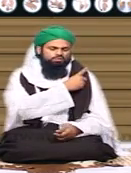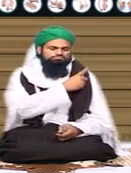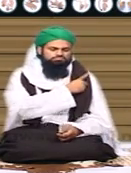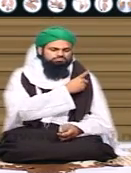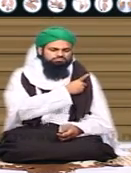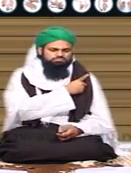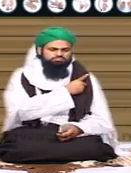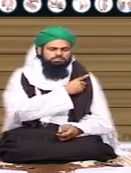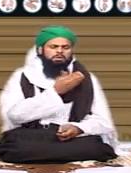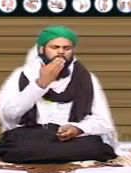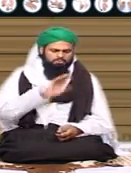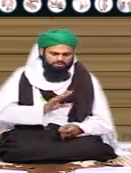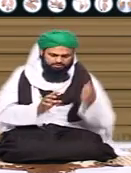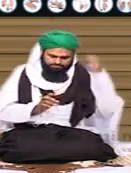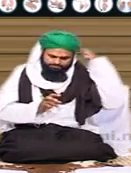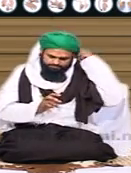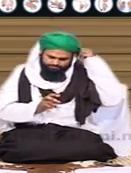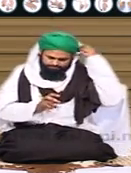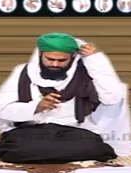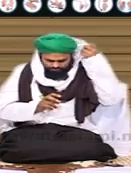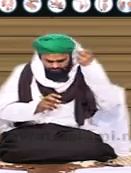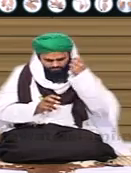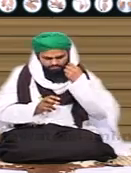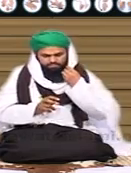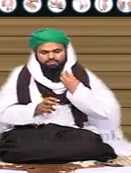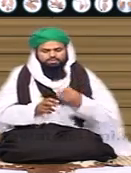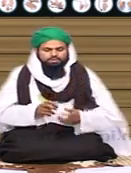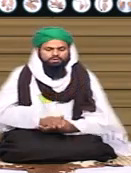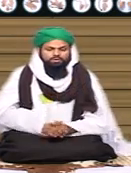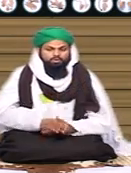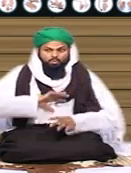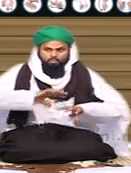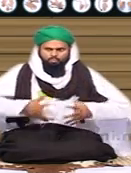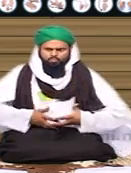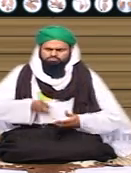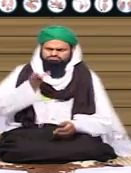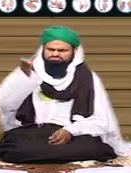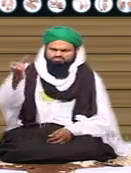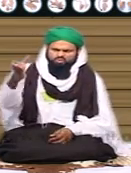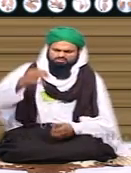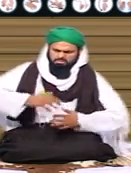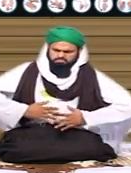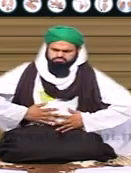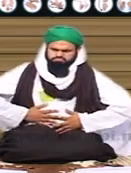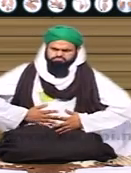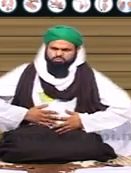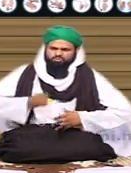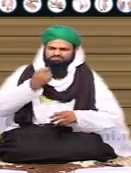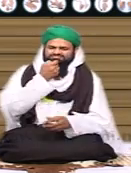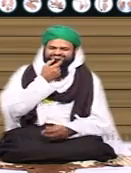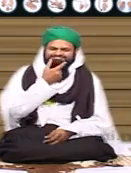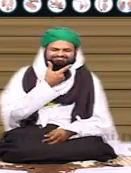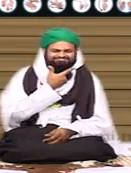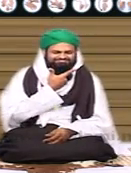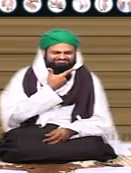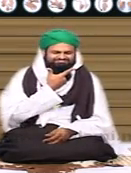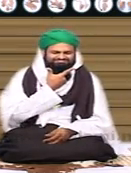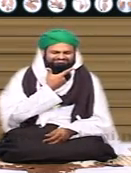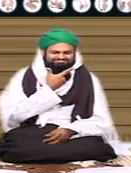ہوتی ہو. اب ظاہر کوئی بیچارہ موٹا ہے، اس کو اگر آپ مذاق اڑانے کے انداز میں کہیں گے وہ موٹے، وہ بھی ہنسے